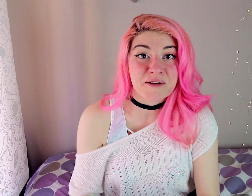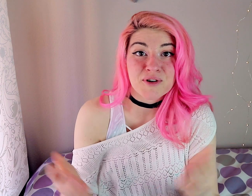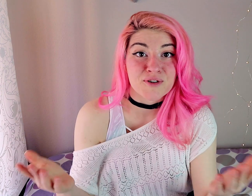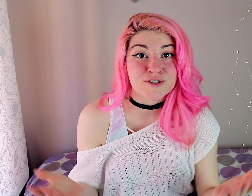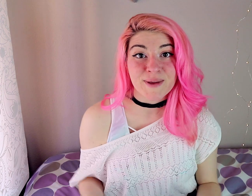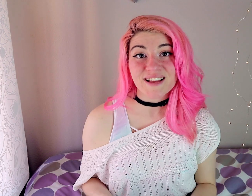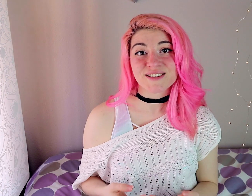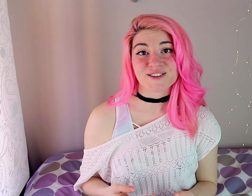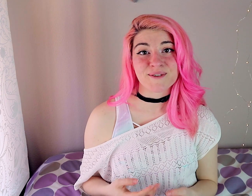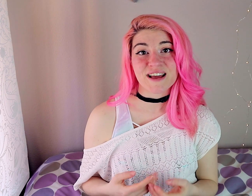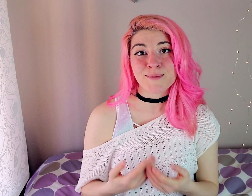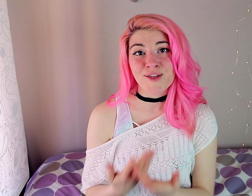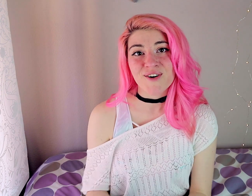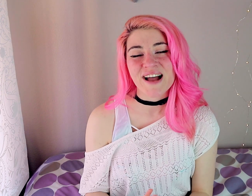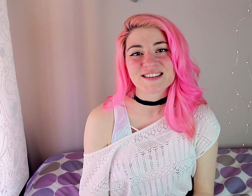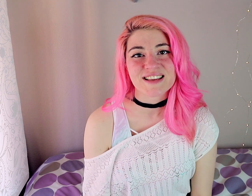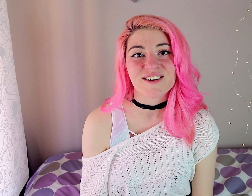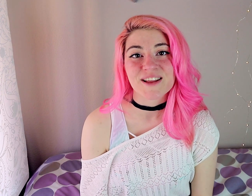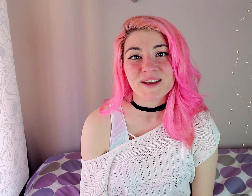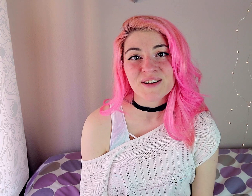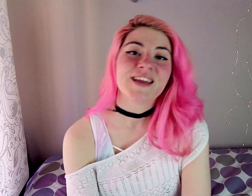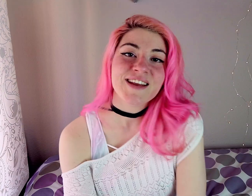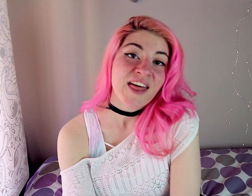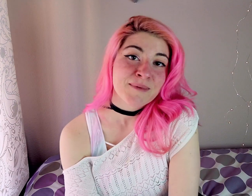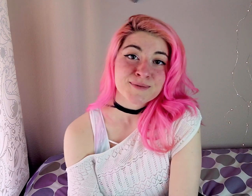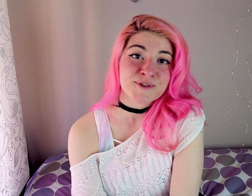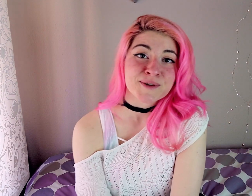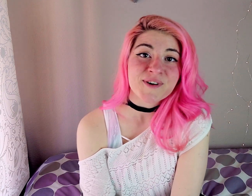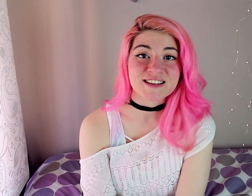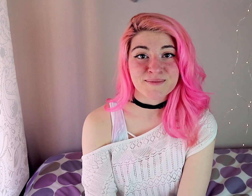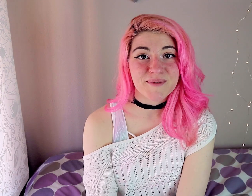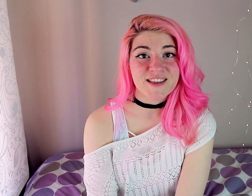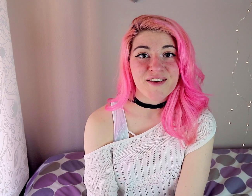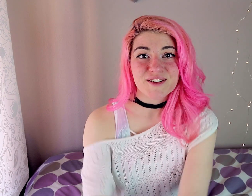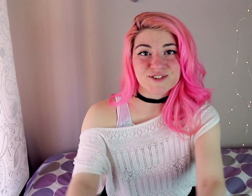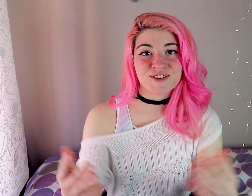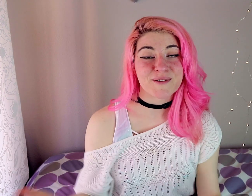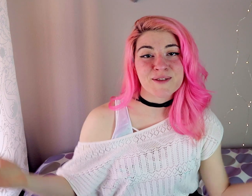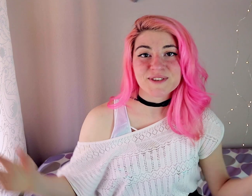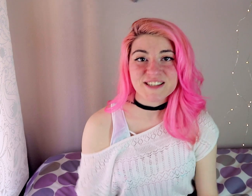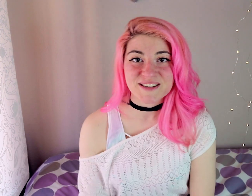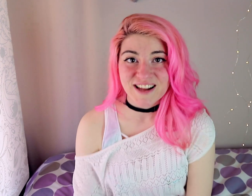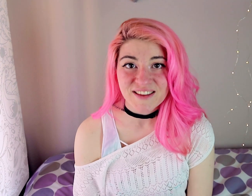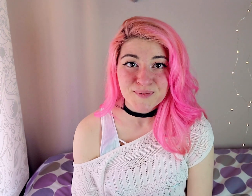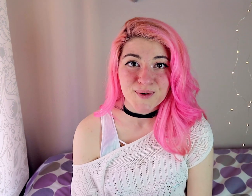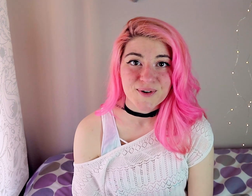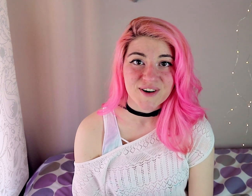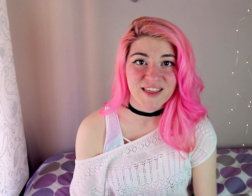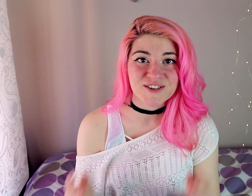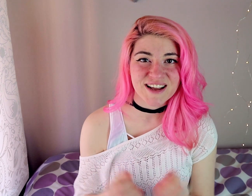Bueno, con los peques. Si os habéis animado a enseñarlo también. Y nada más, brujos y brujas. Simplemente deciros otra vez muchísimas gracias por quedaros